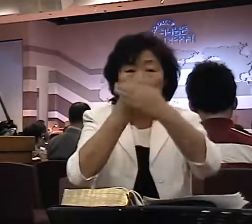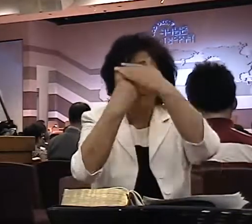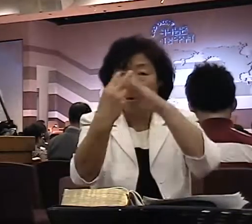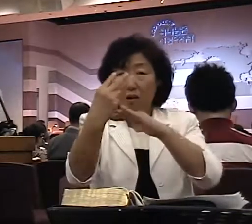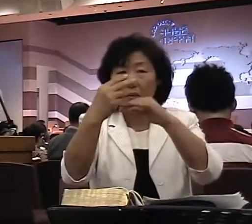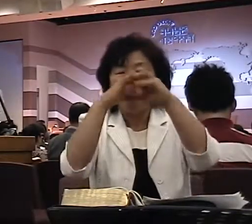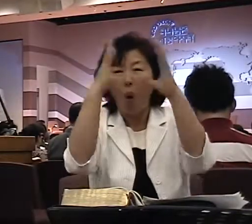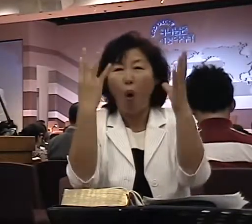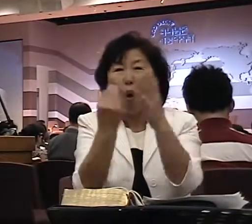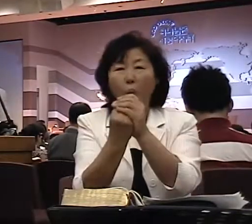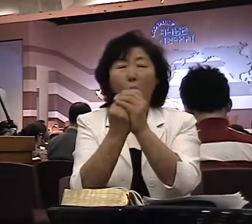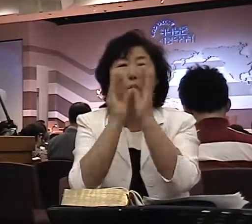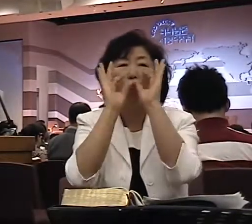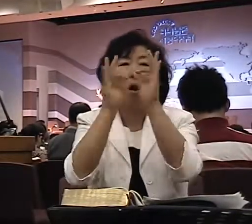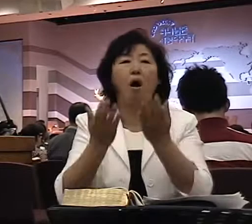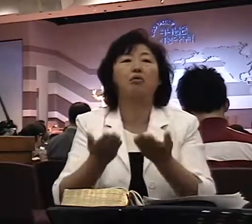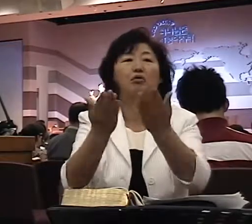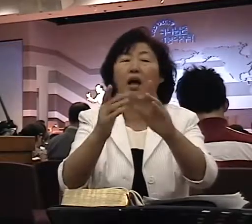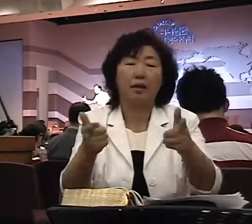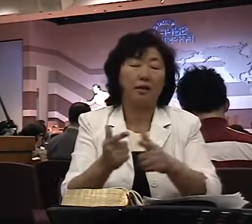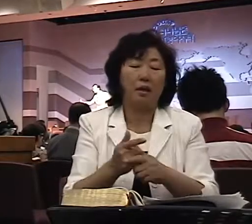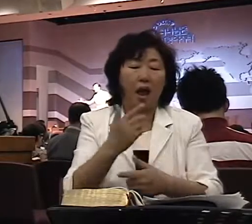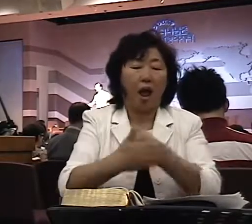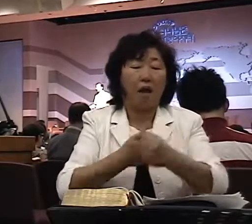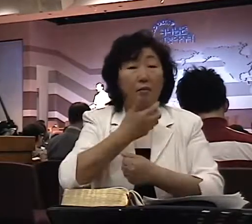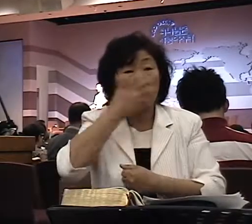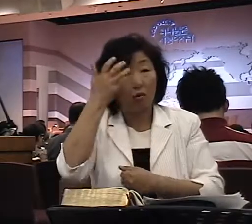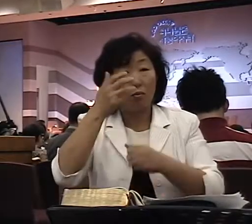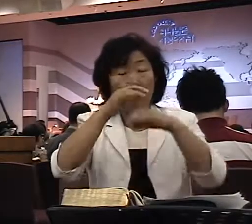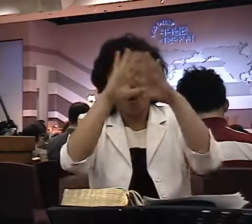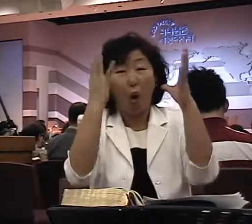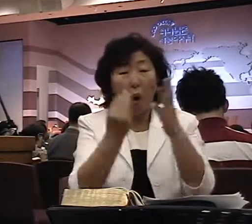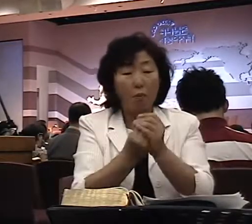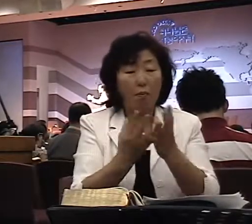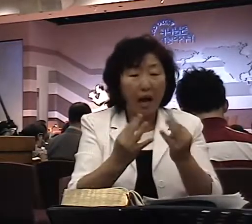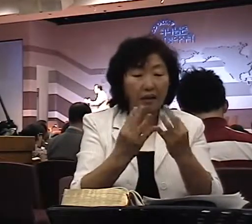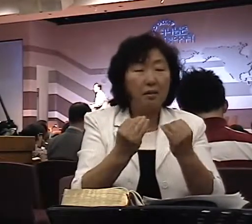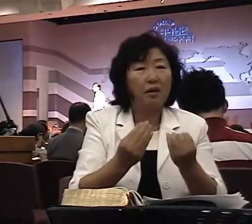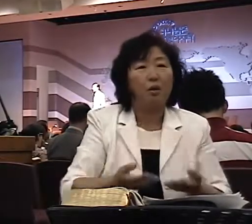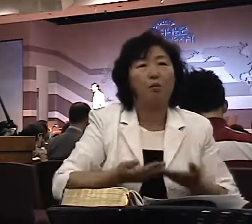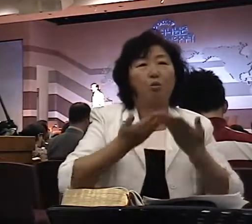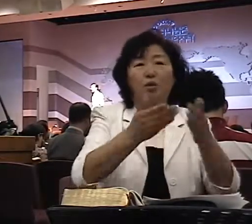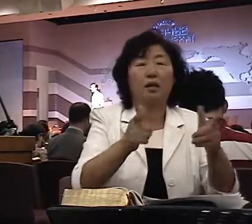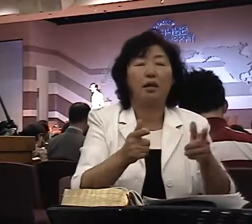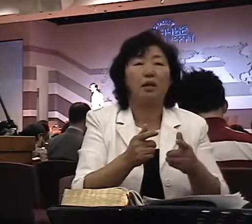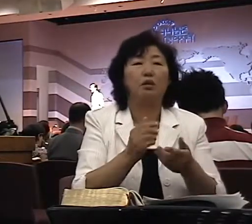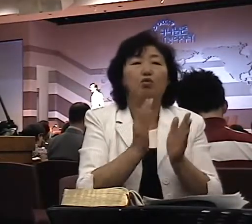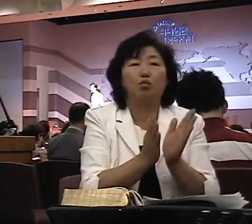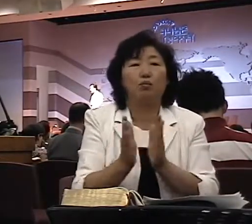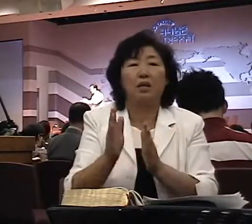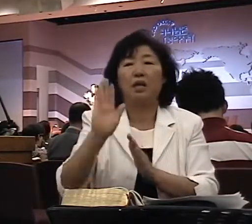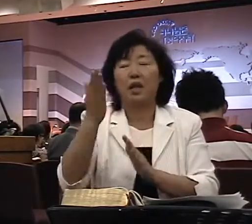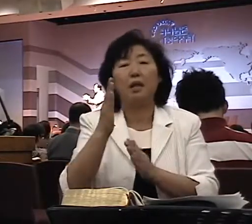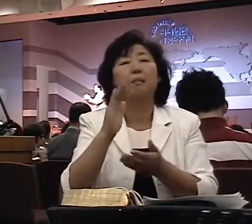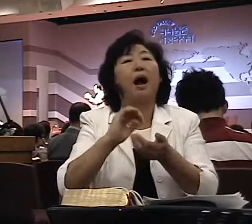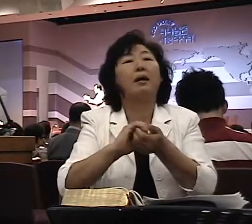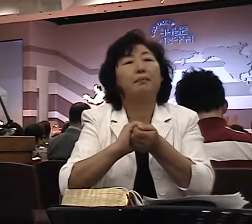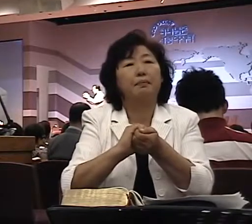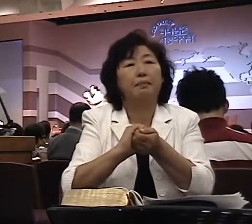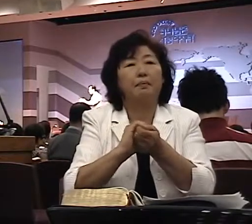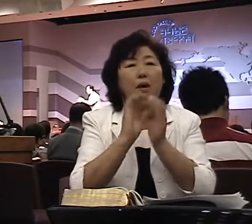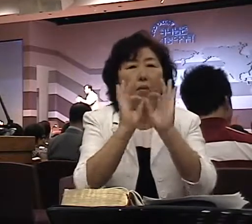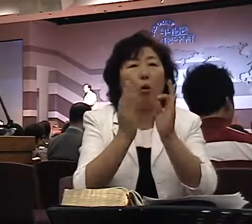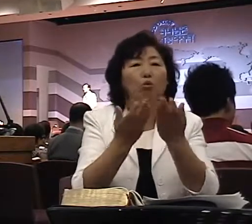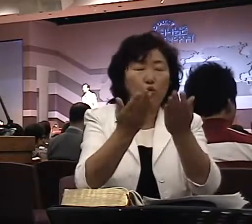보여주시지 않습니다. 하나님의 꿈을 한꺼번에 다 보여주시지 않더라고요. 준비된 만큼 보여주십니다. 이 사용받을 수